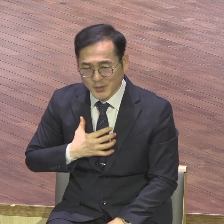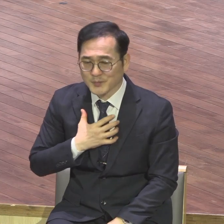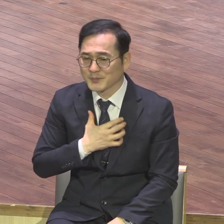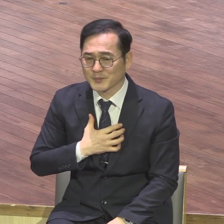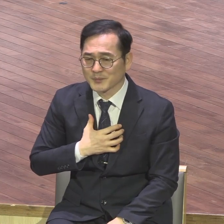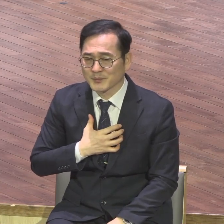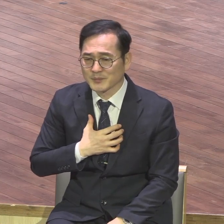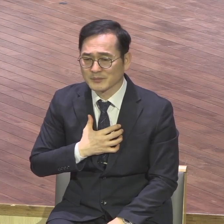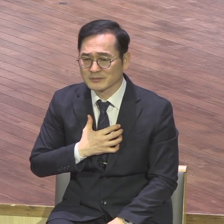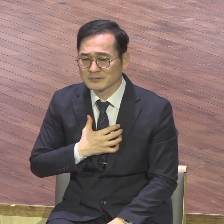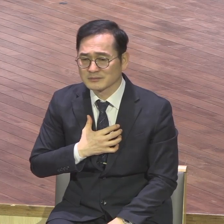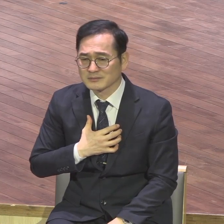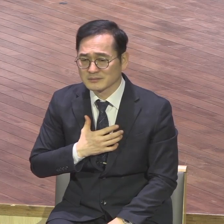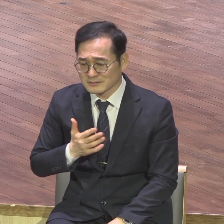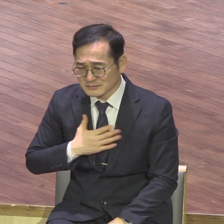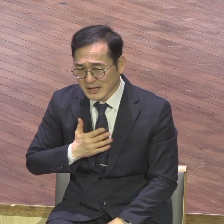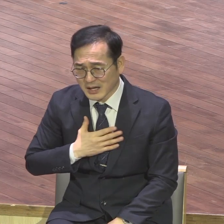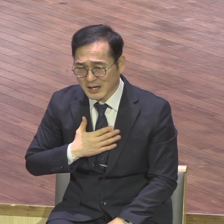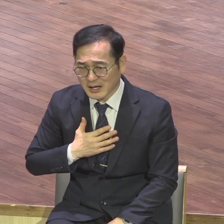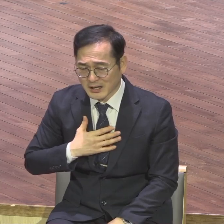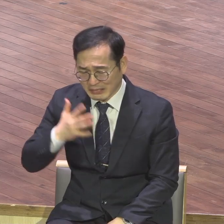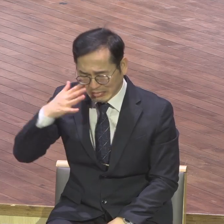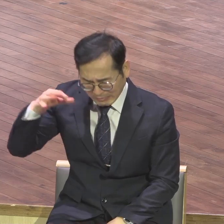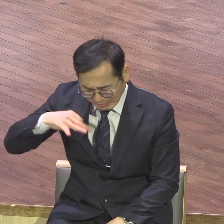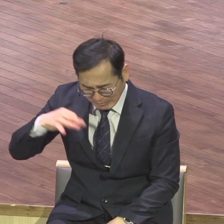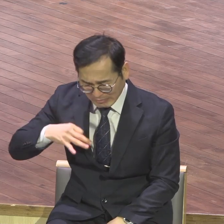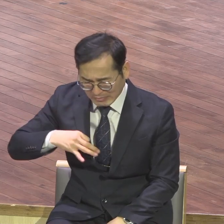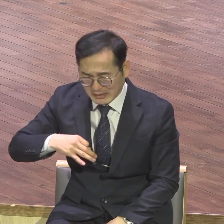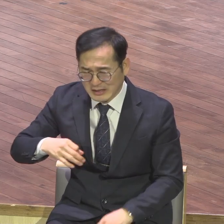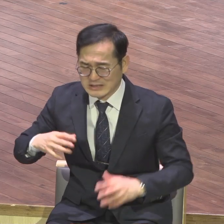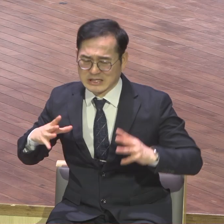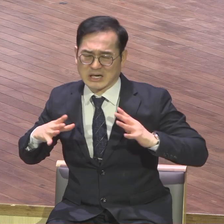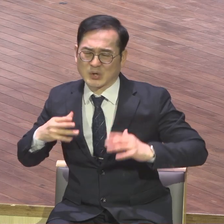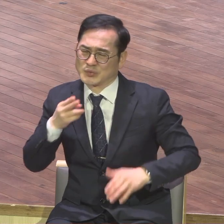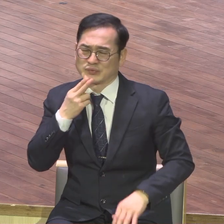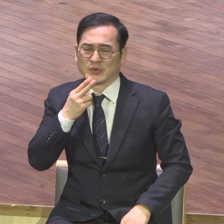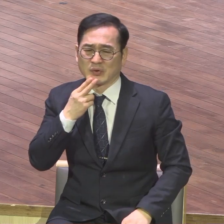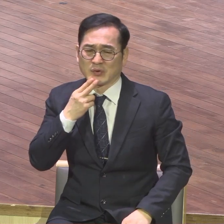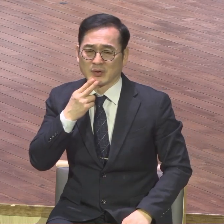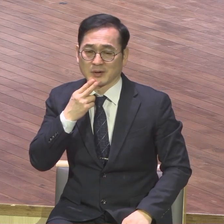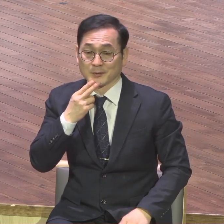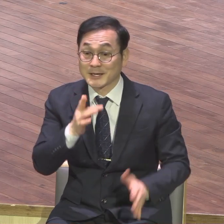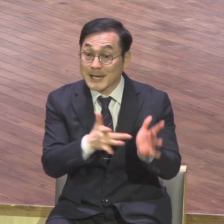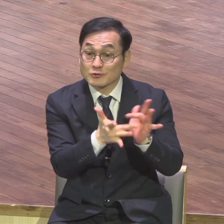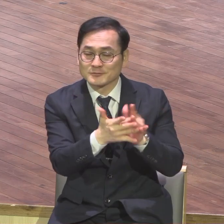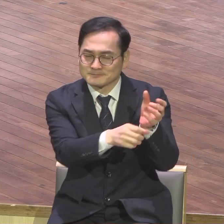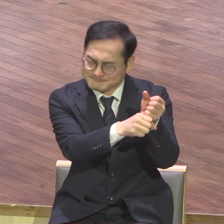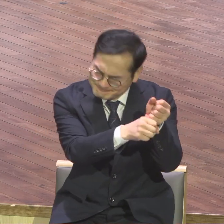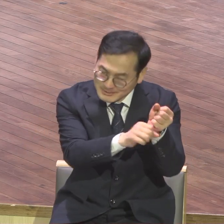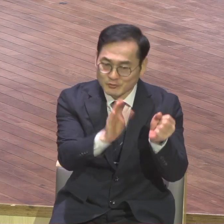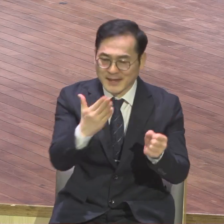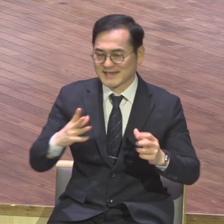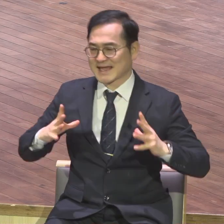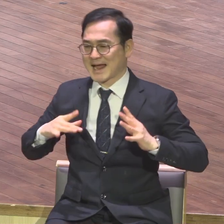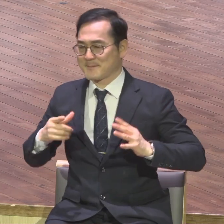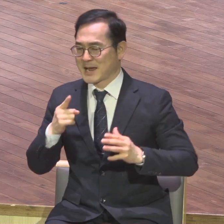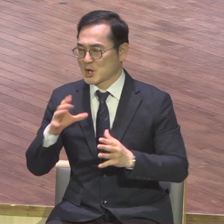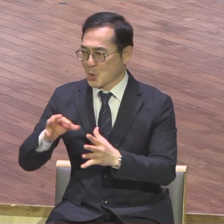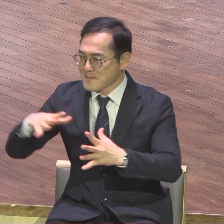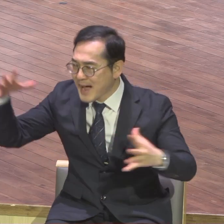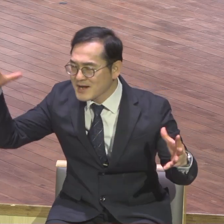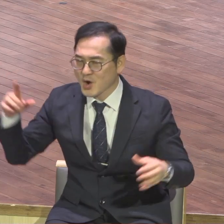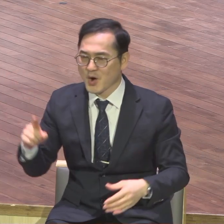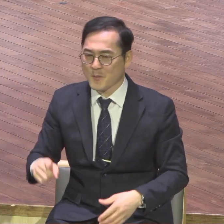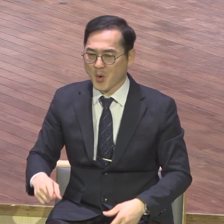세상적으로 볼 자랑한 것이 아무것도 없는 사람이요. 신앙생활에 굉장히 도움돼요. 세상적으로 자랑한 것이 많은 사람들은요, 막